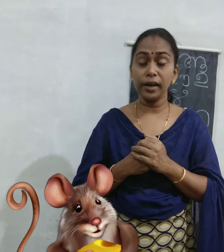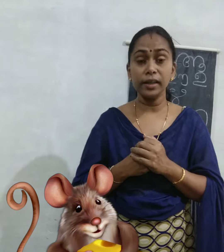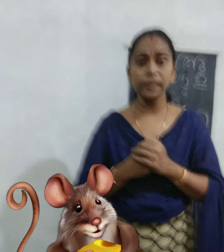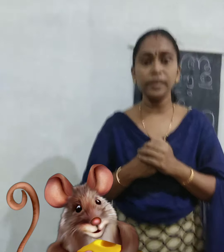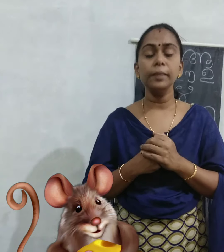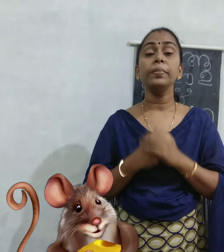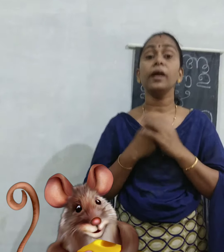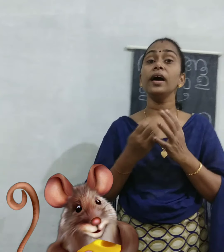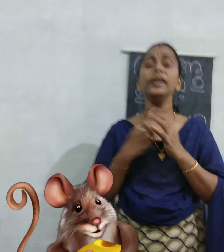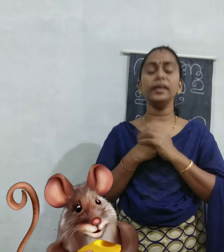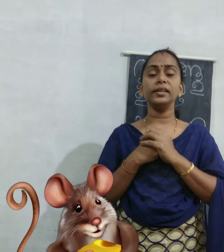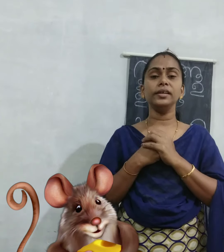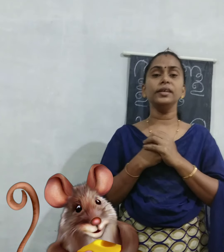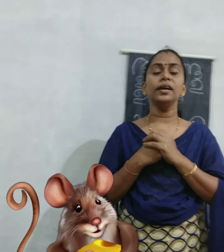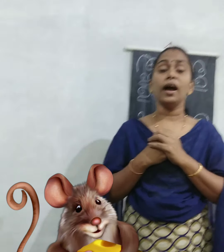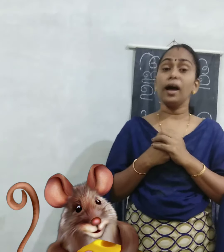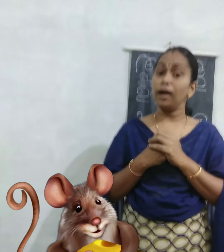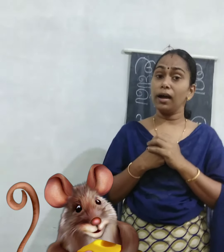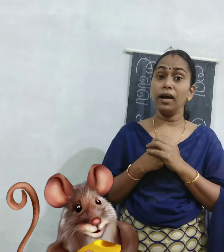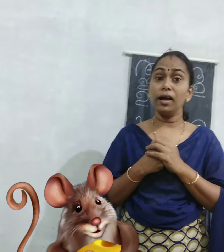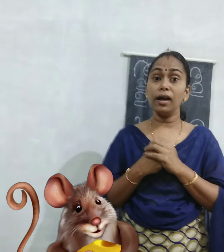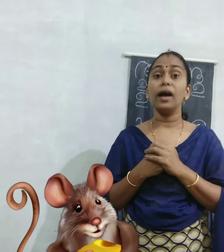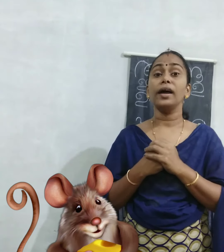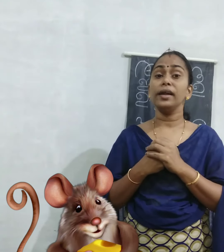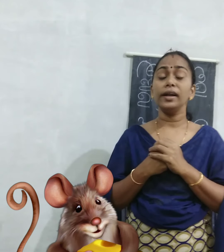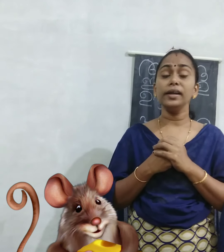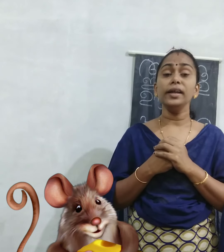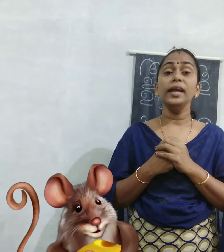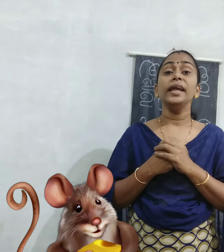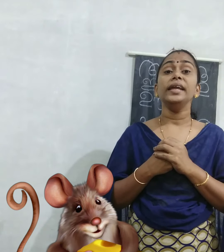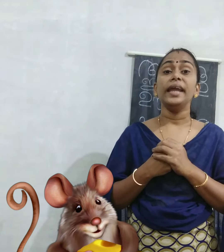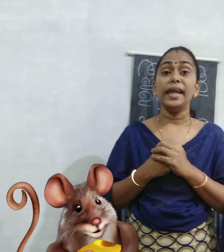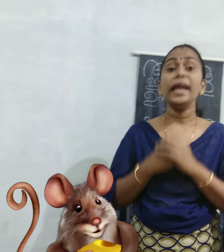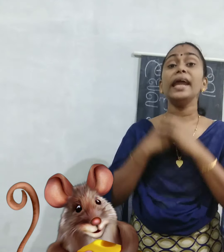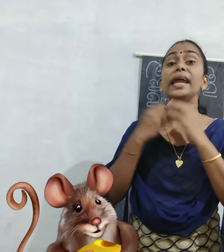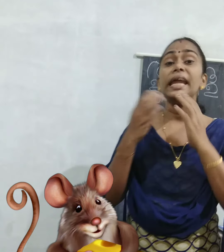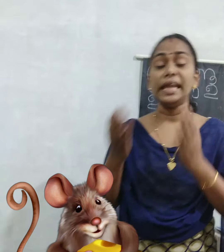ആരാണത്? ആരാണത്? ആരാണ്?